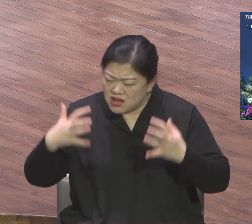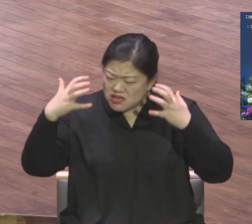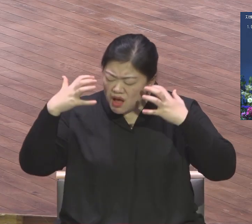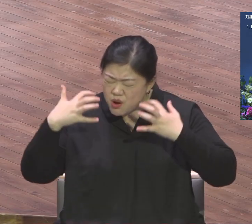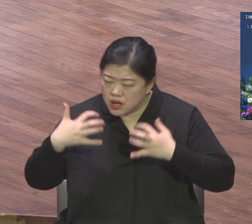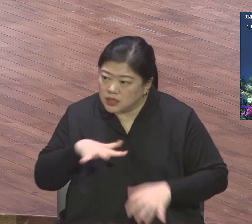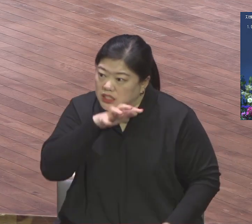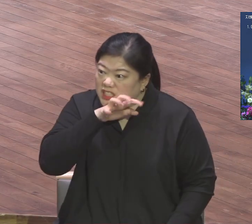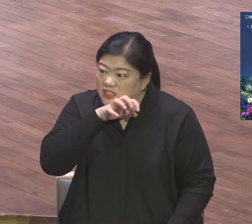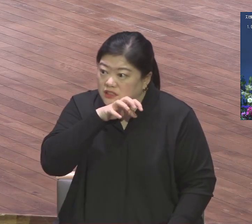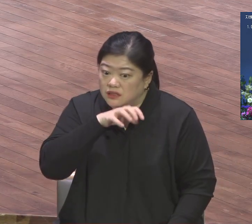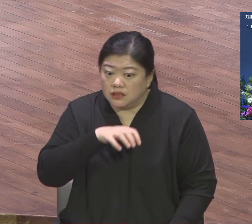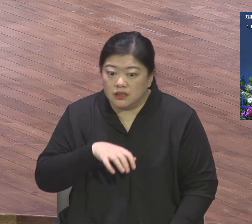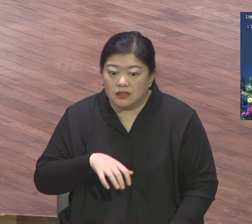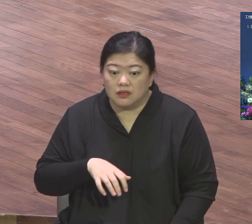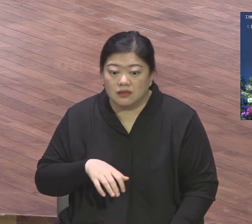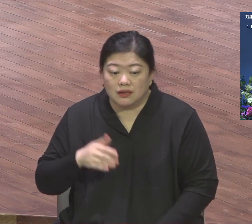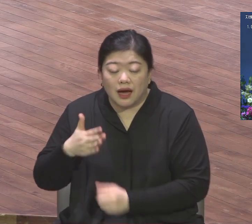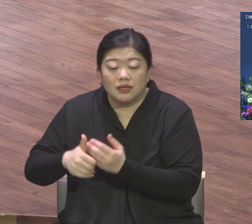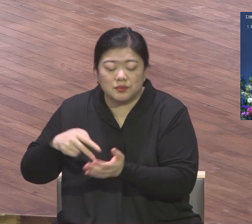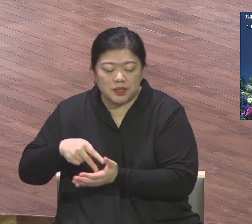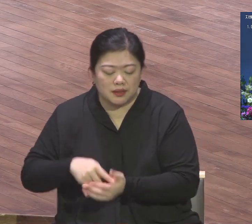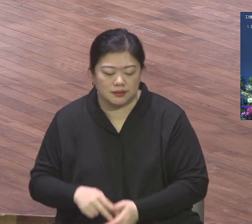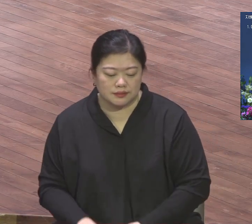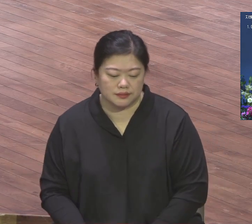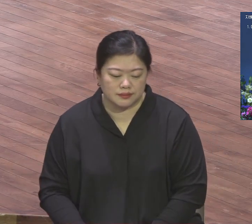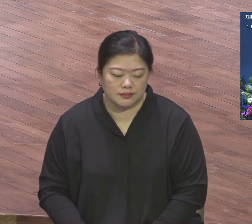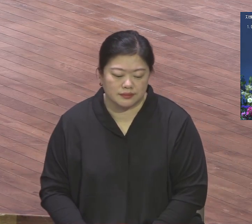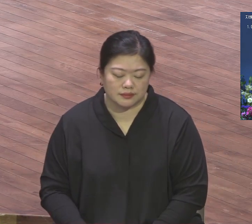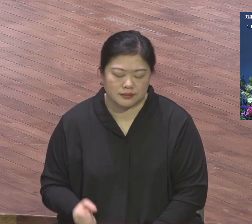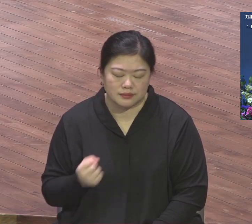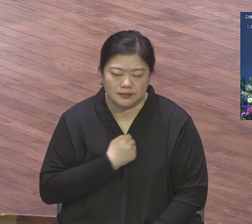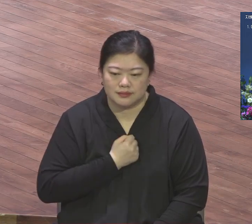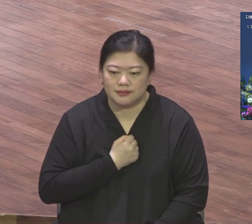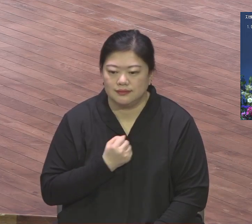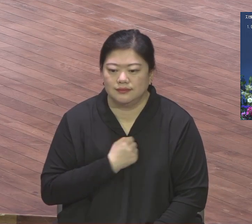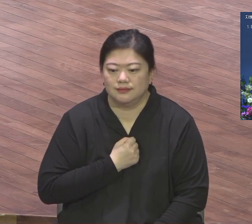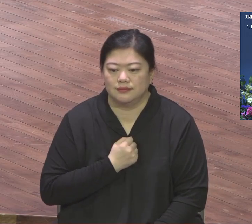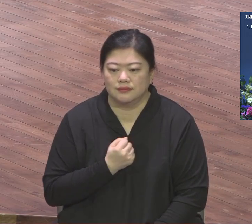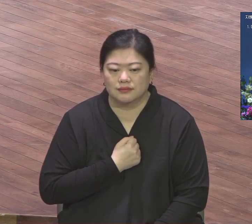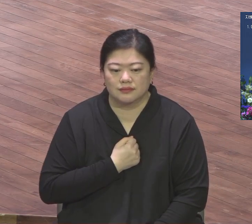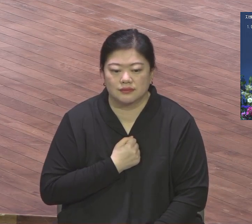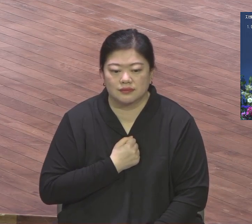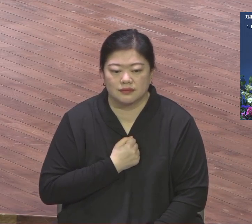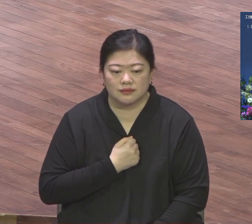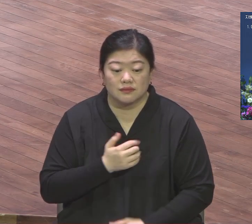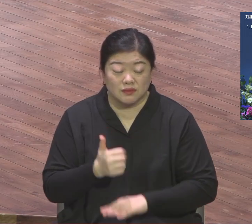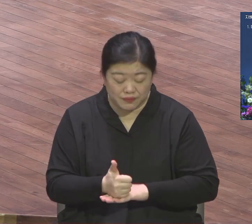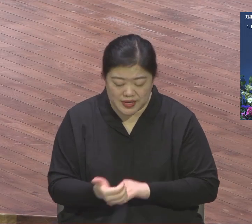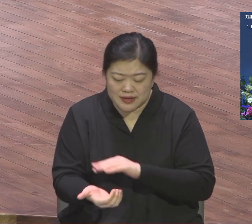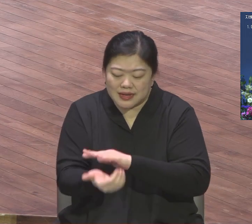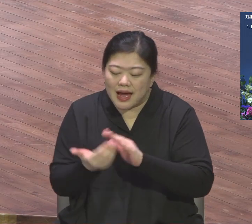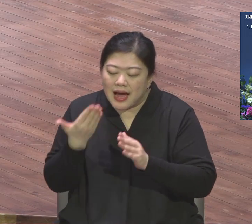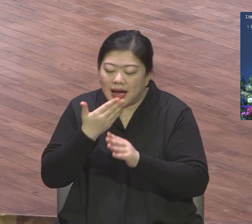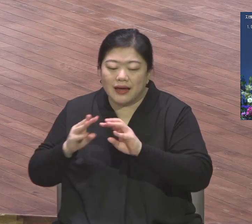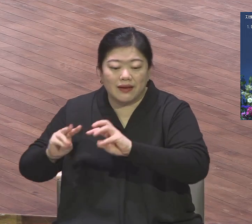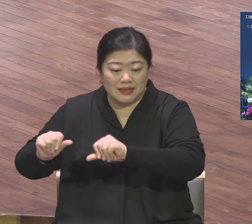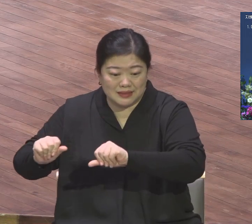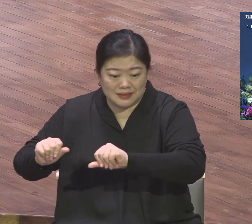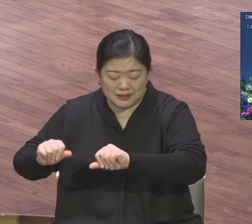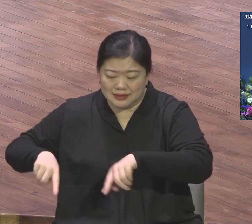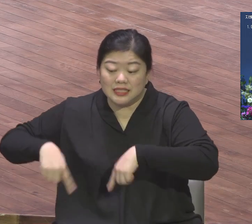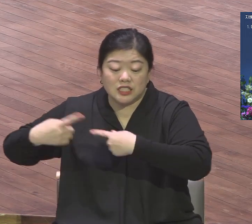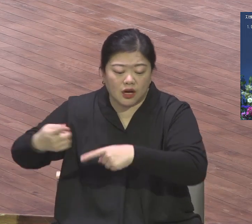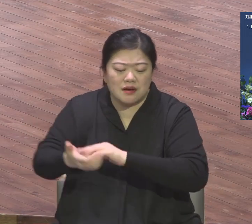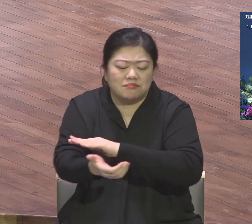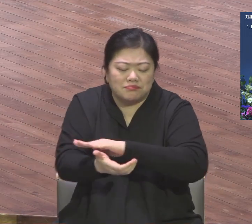불신앙의 삶을 이스라엘 사람들이 살았잖아요. 그러니까 가나안 땅 정탐 보냈더니 아이고